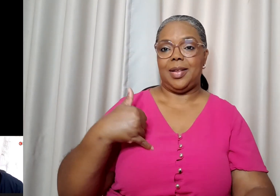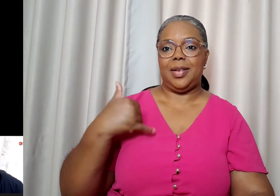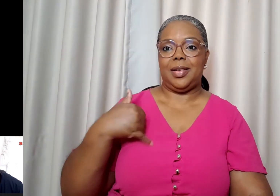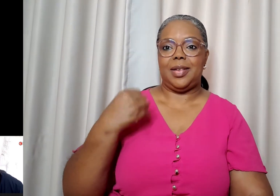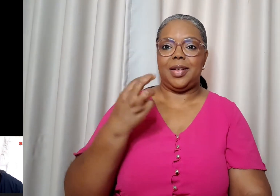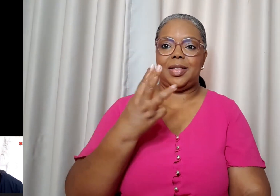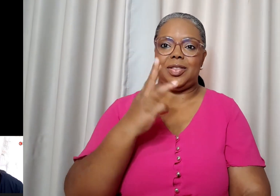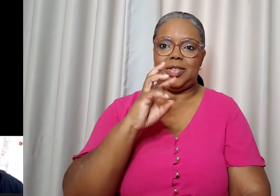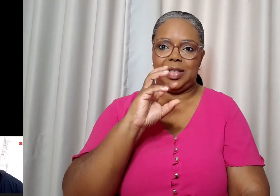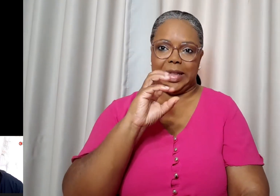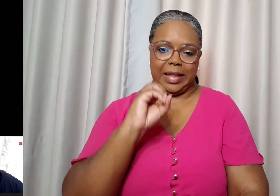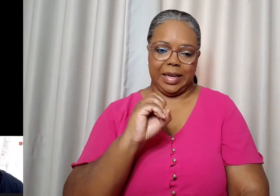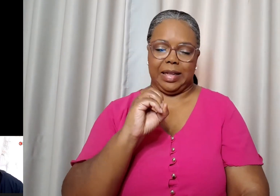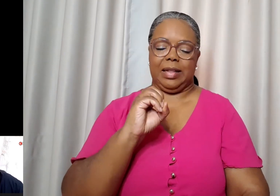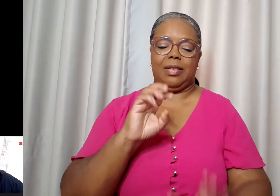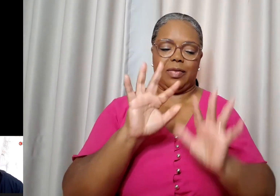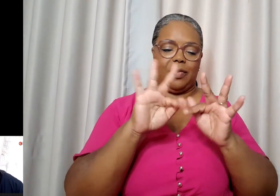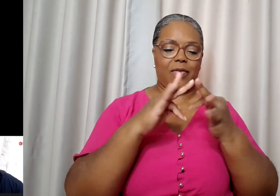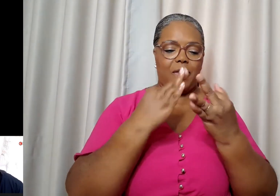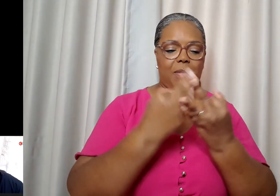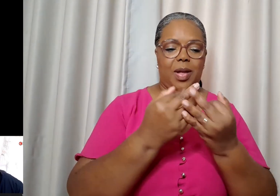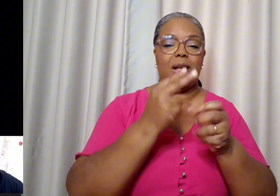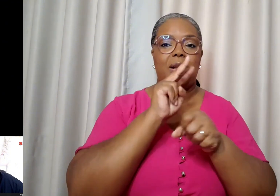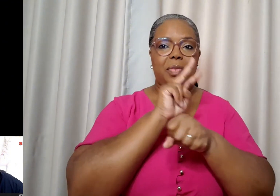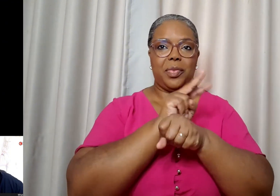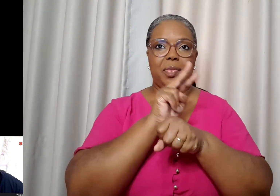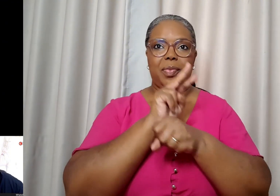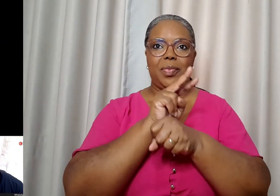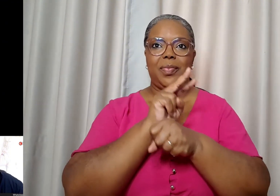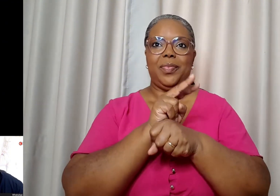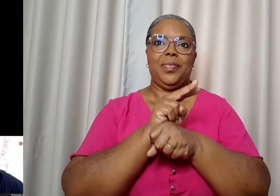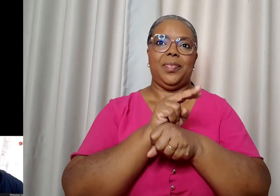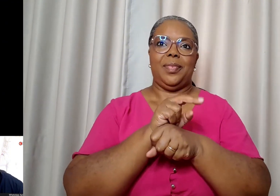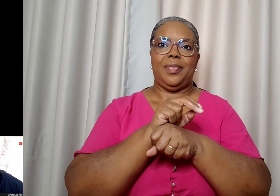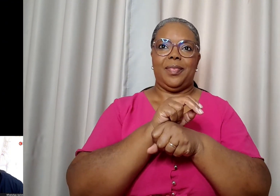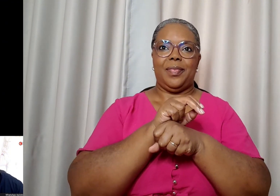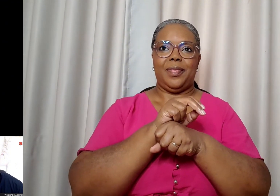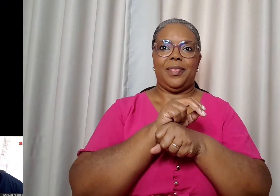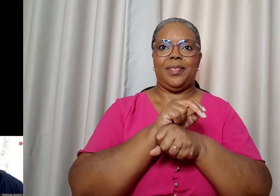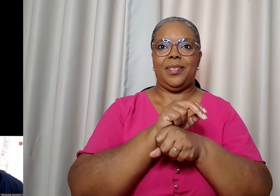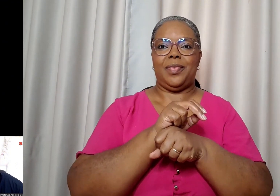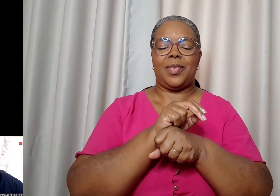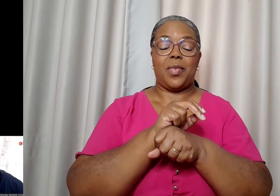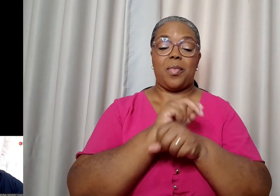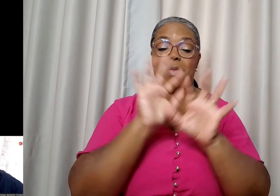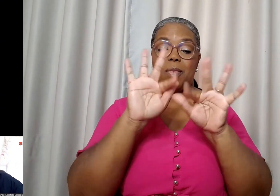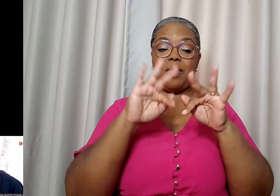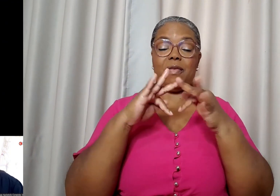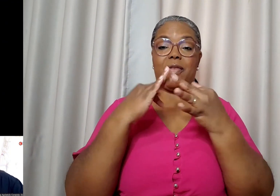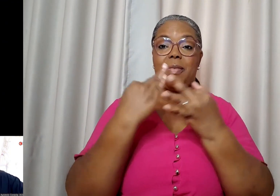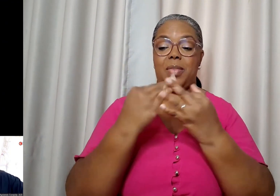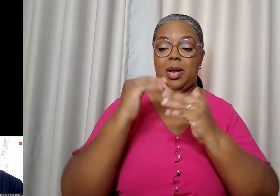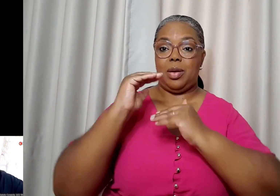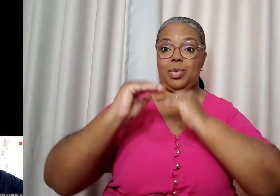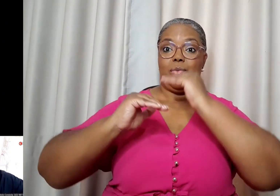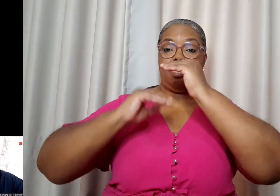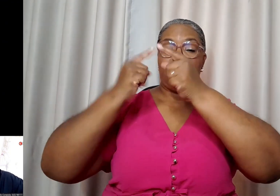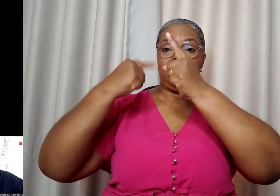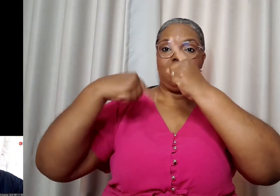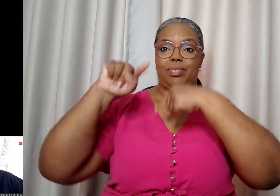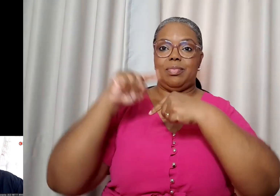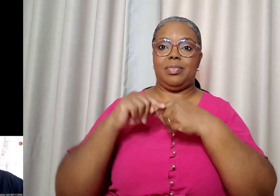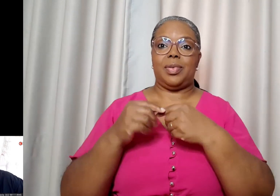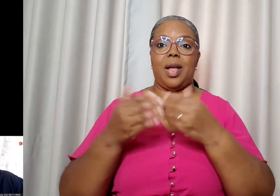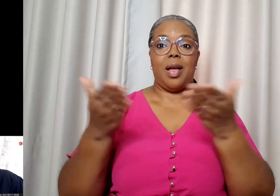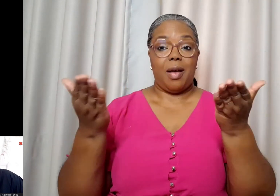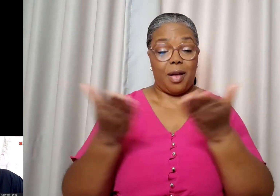família com uma família próspera. Agora eu quero orar